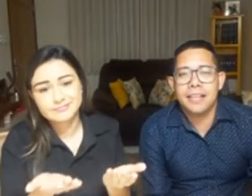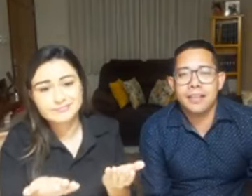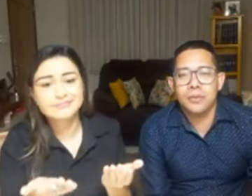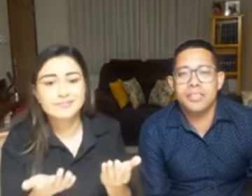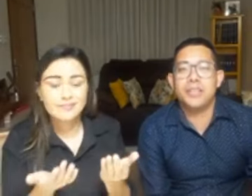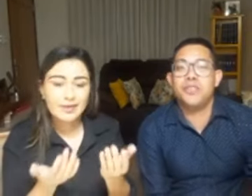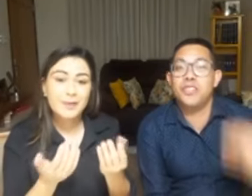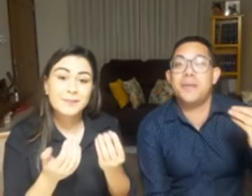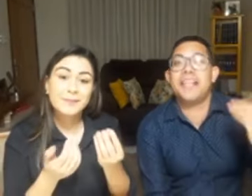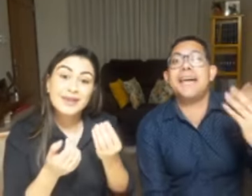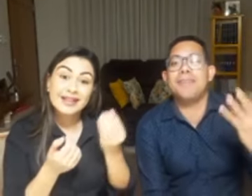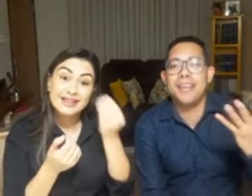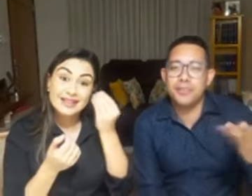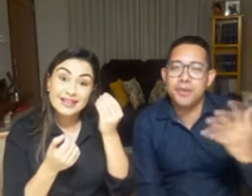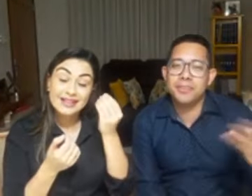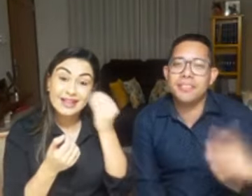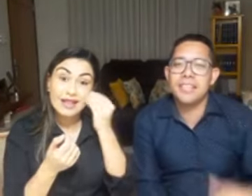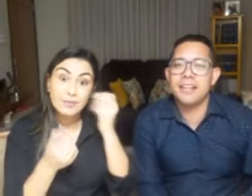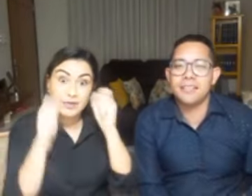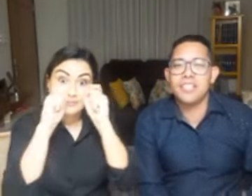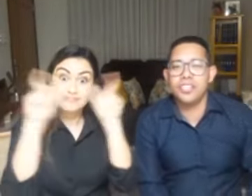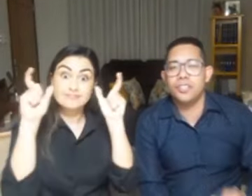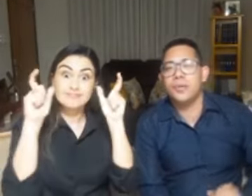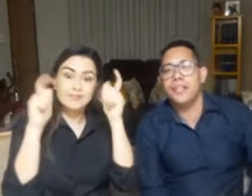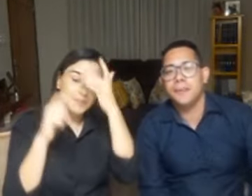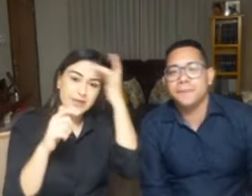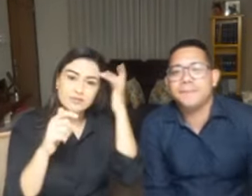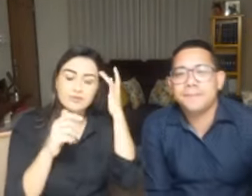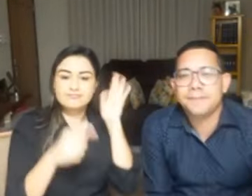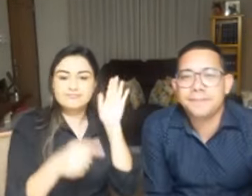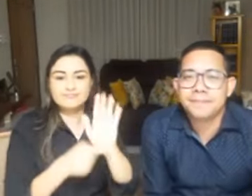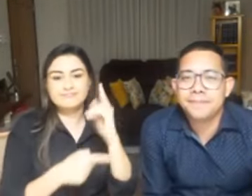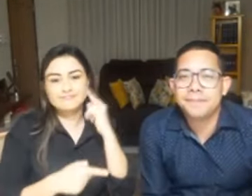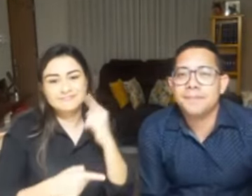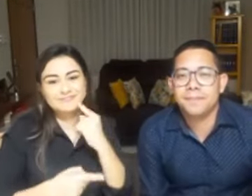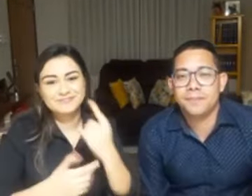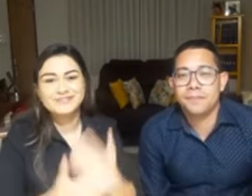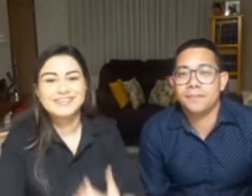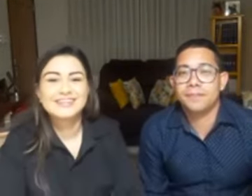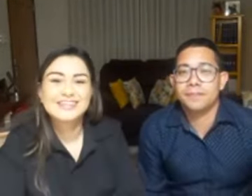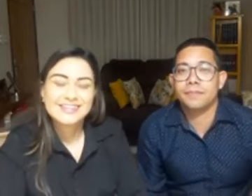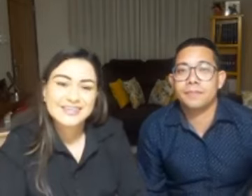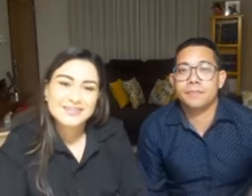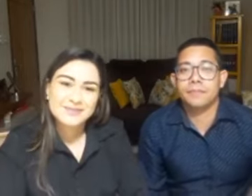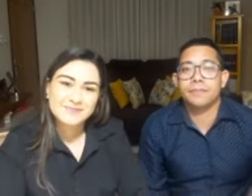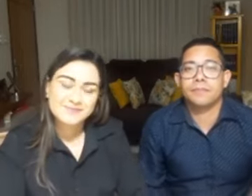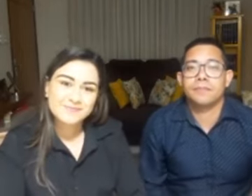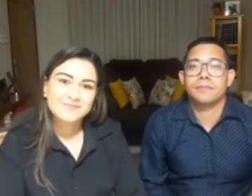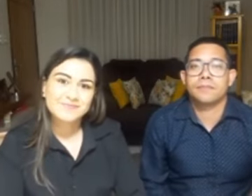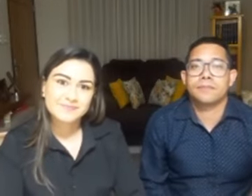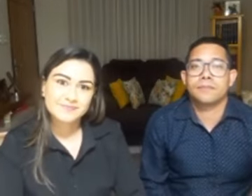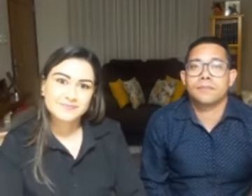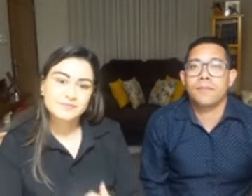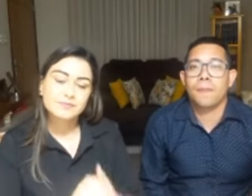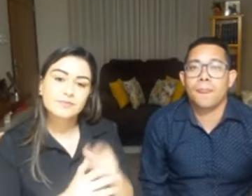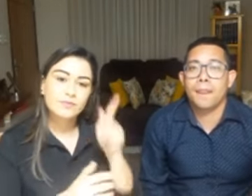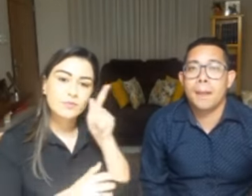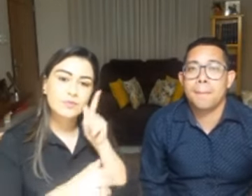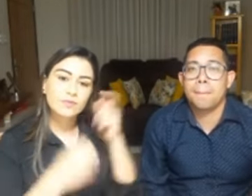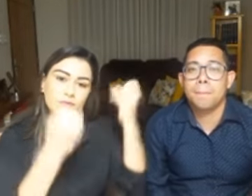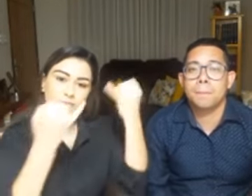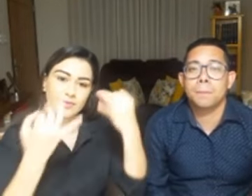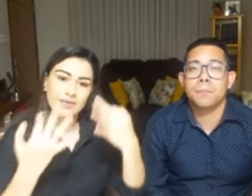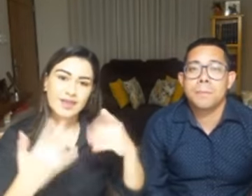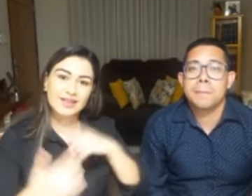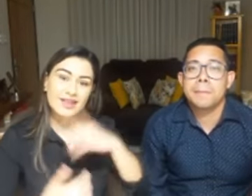estar trazendo um certo despertamento, vamos dizer, nesse sentido aí. Uhum. E a partir dessa sua fala, Gisele, tem uma pessoa aqui